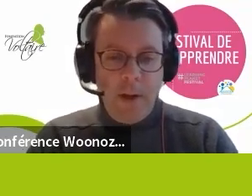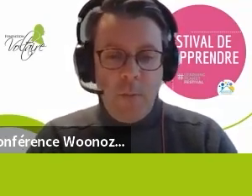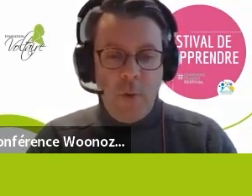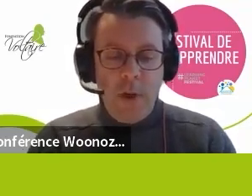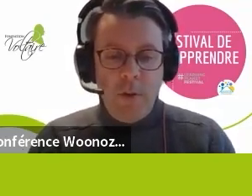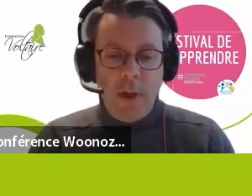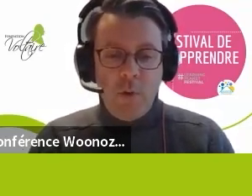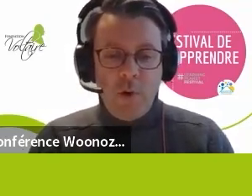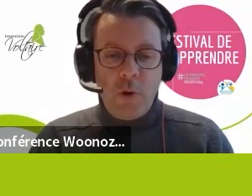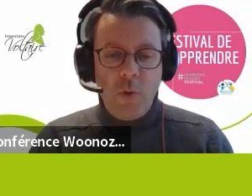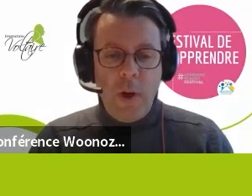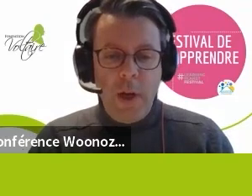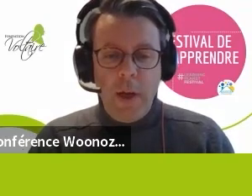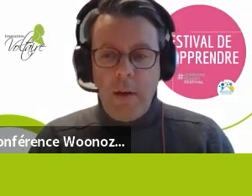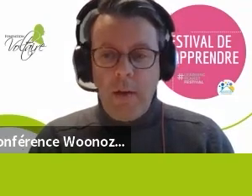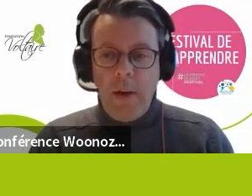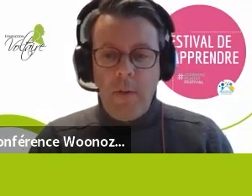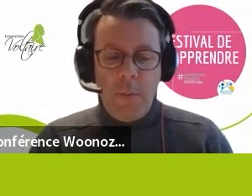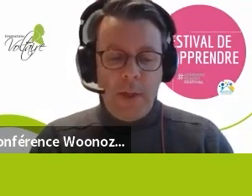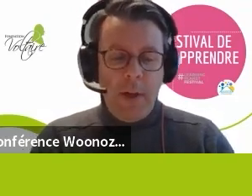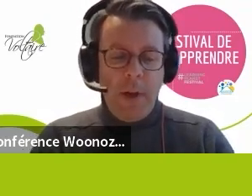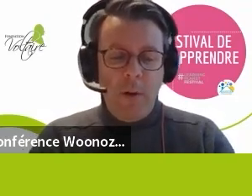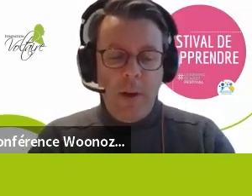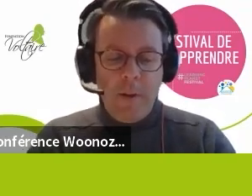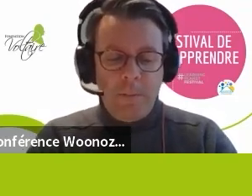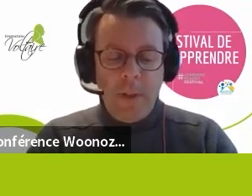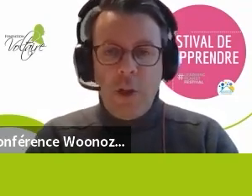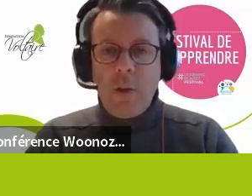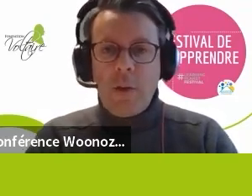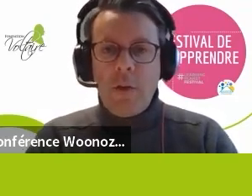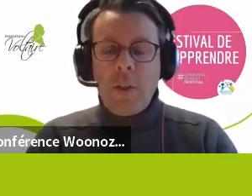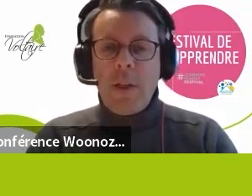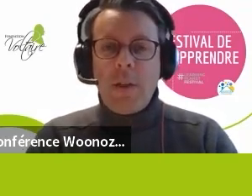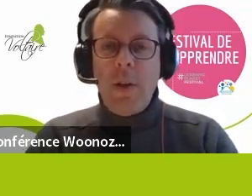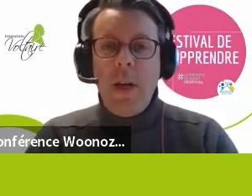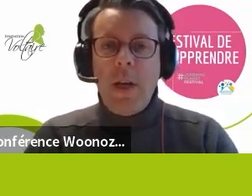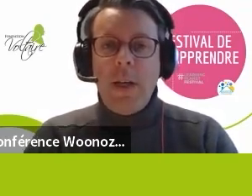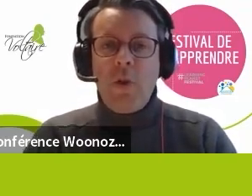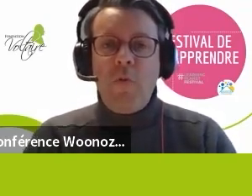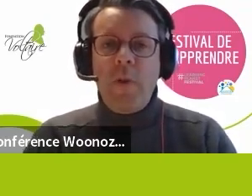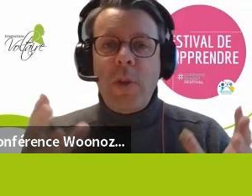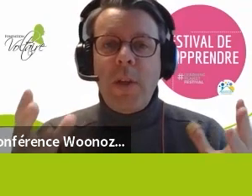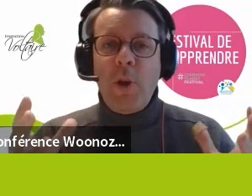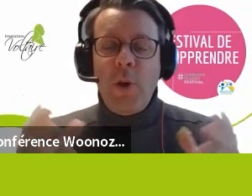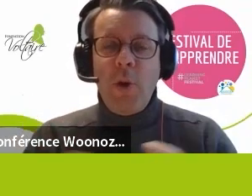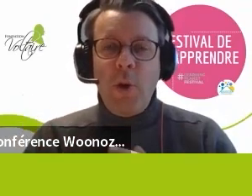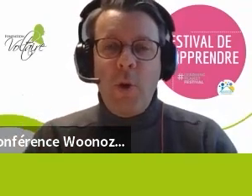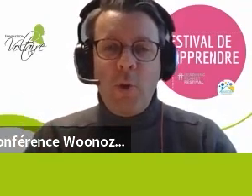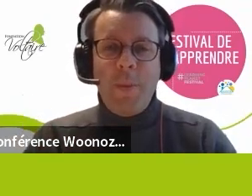qui est un pôle éducation jeunes sourds. Avant de passer la parole à Ginette Coste dans un instant, est-ce que vous pouvez nous